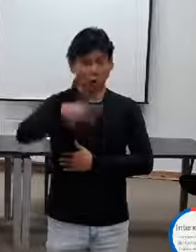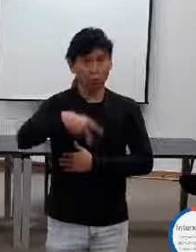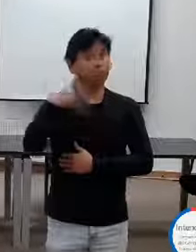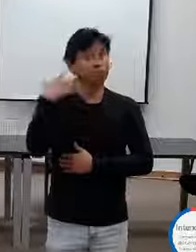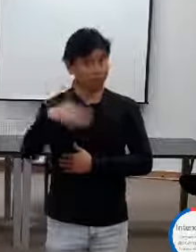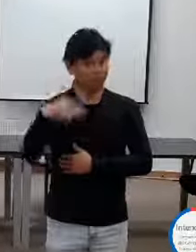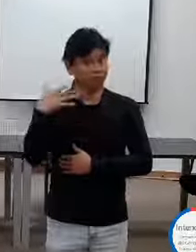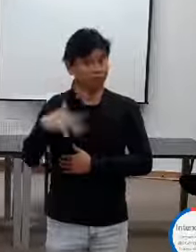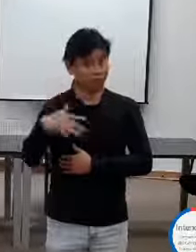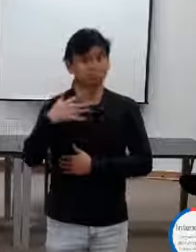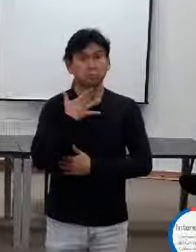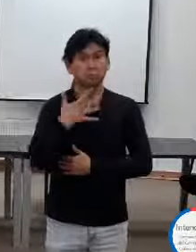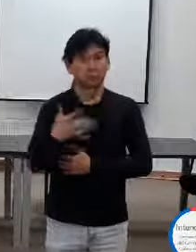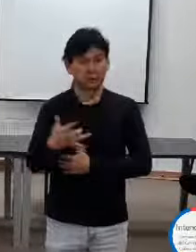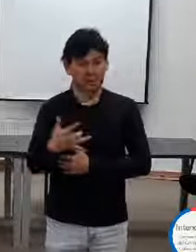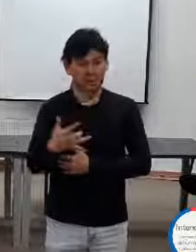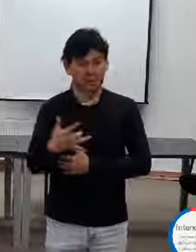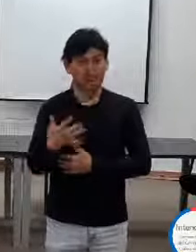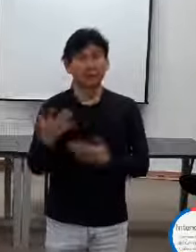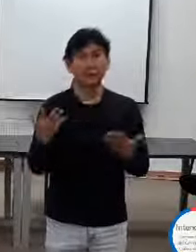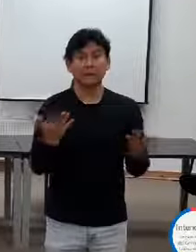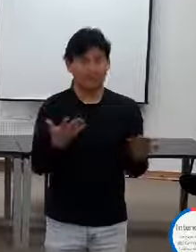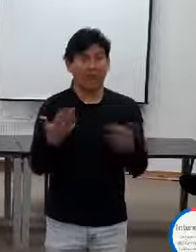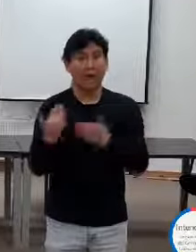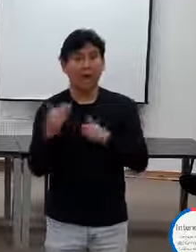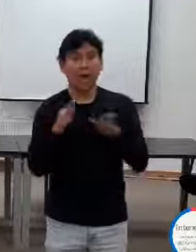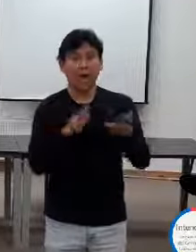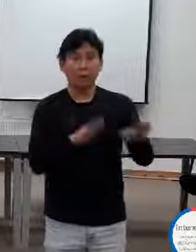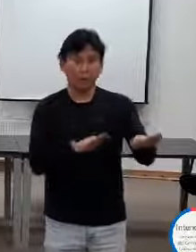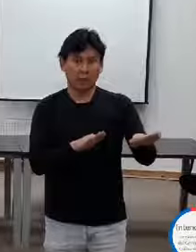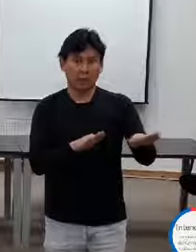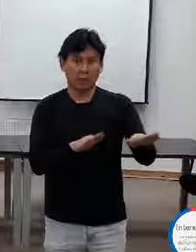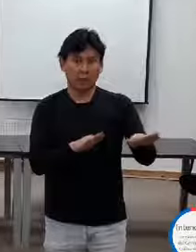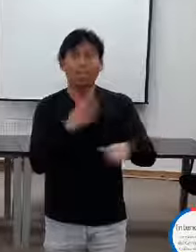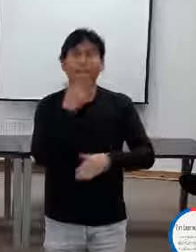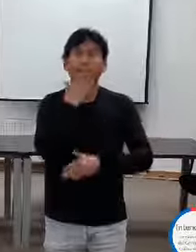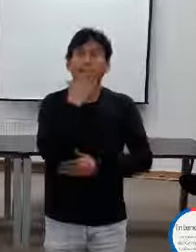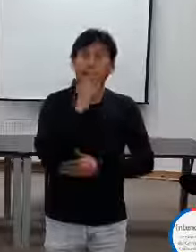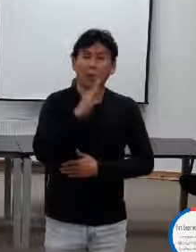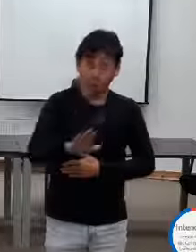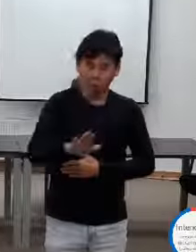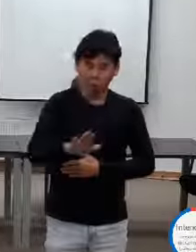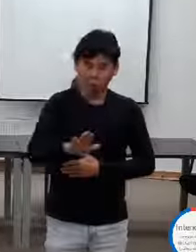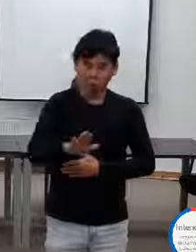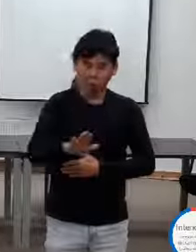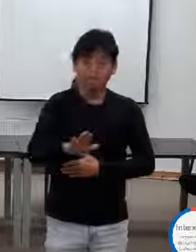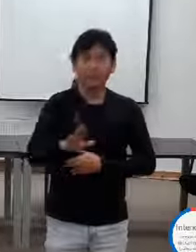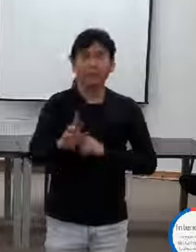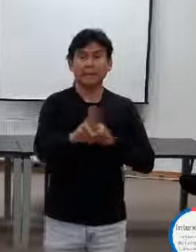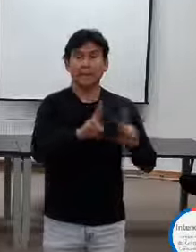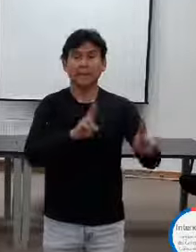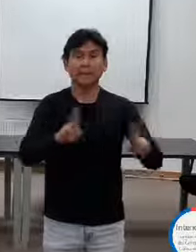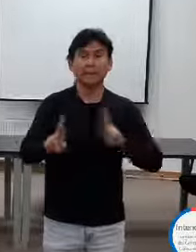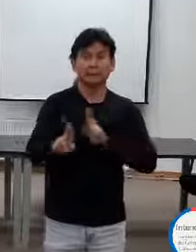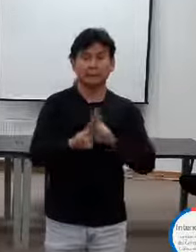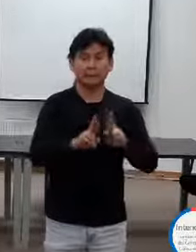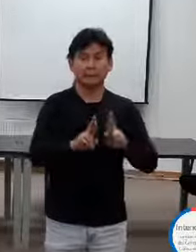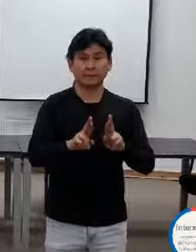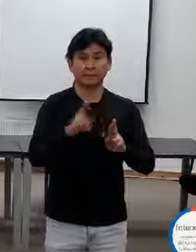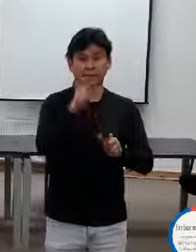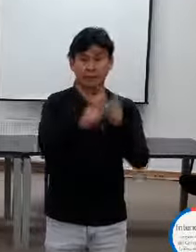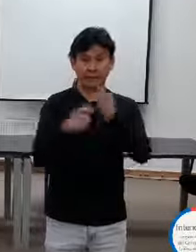relevancia porque viene a apoyar de alguna forma y a mejorar la relación entre la